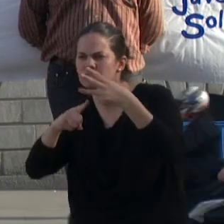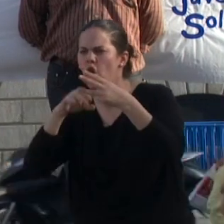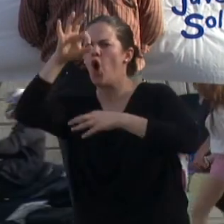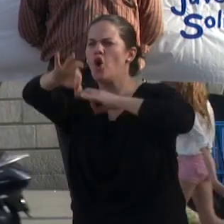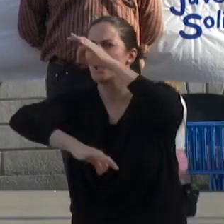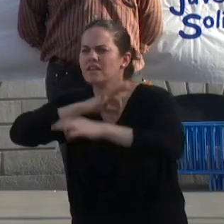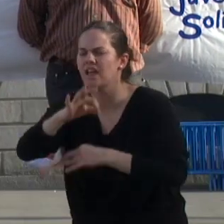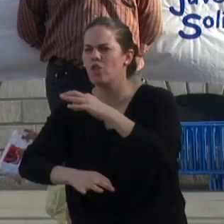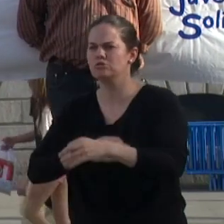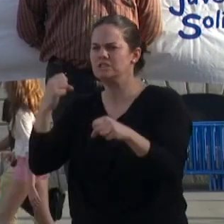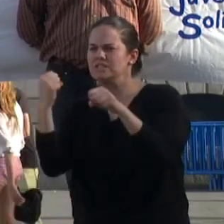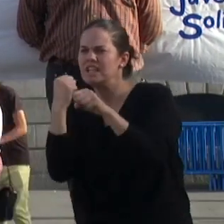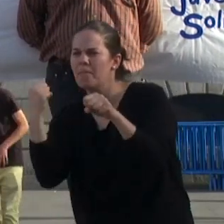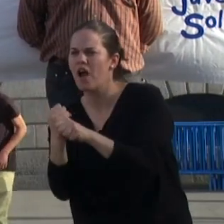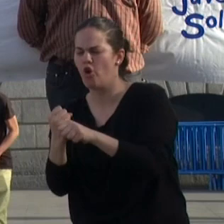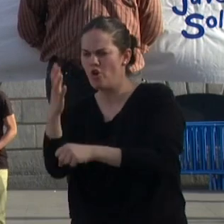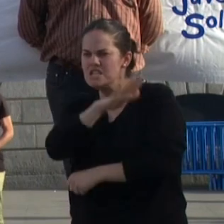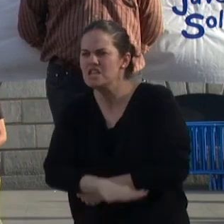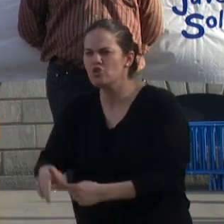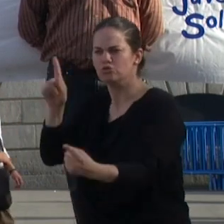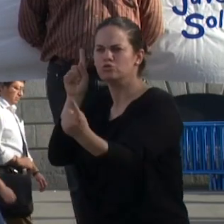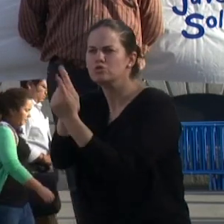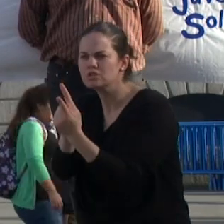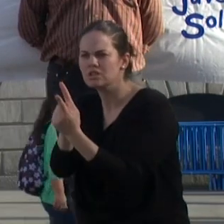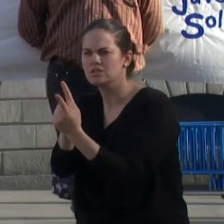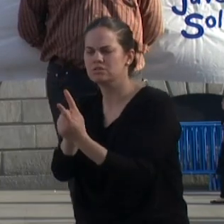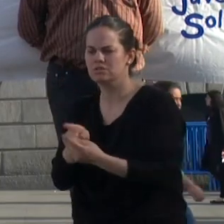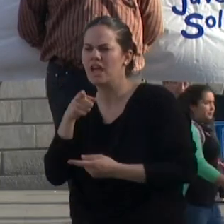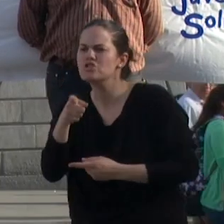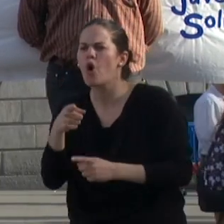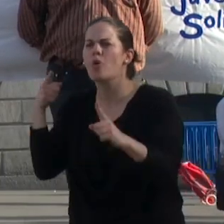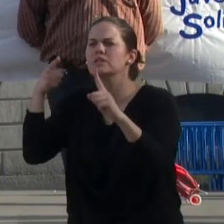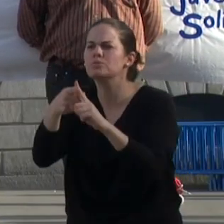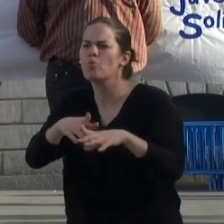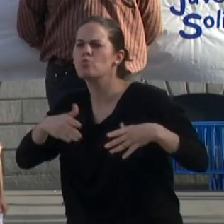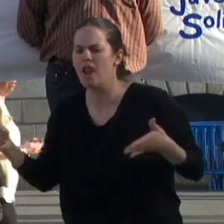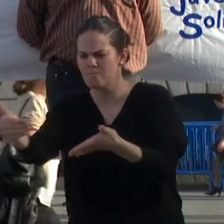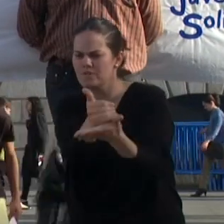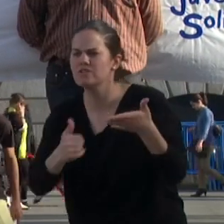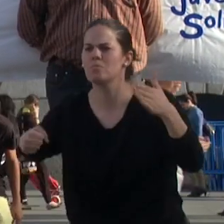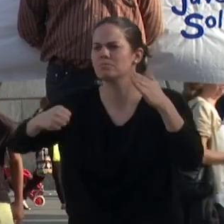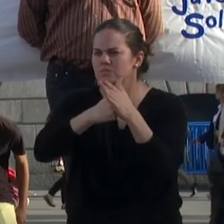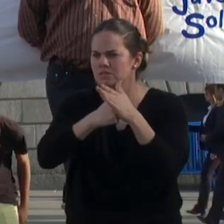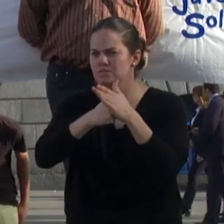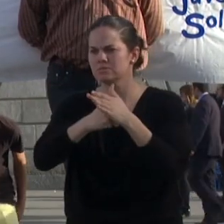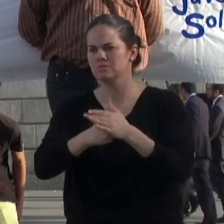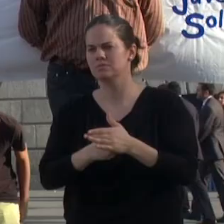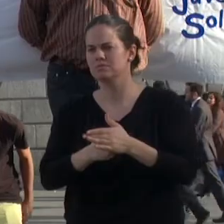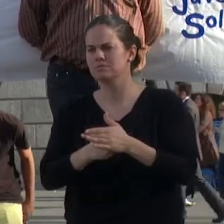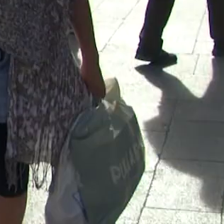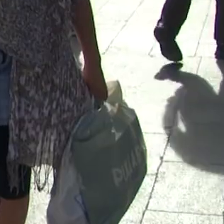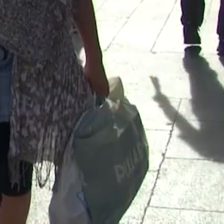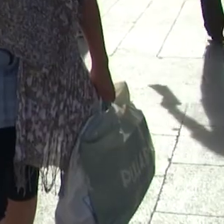organizado contra el trabajo y contra la infancia, que busca el máximo beneficio y